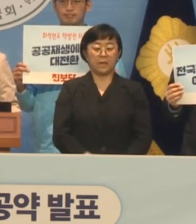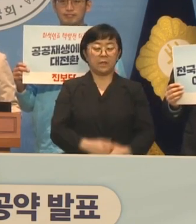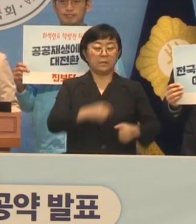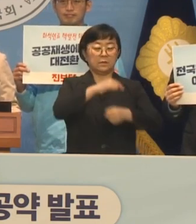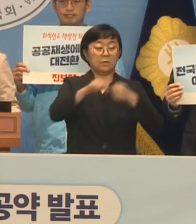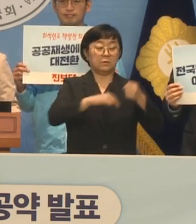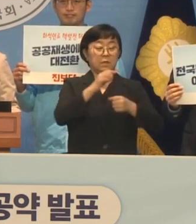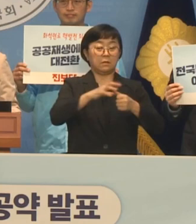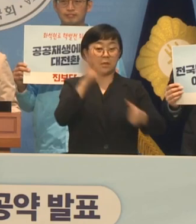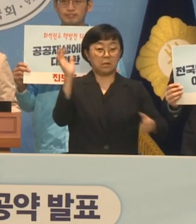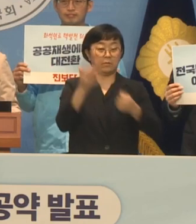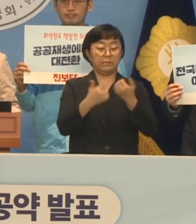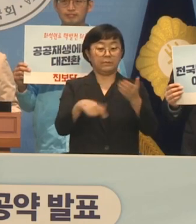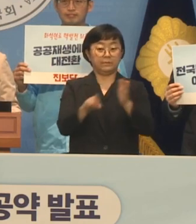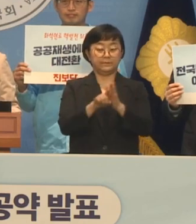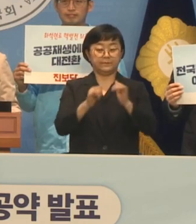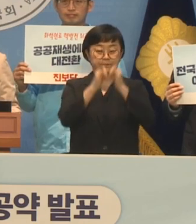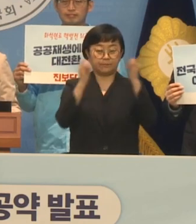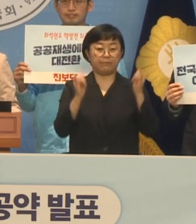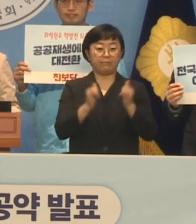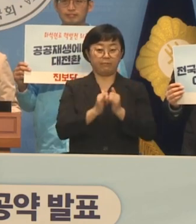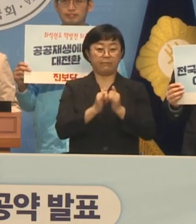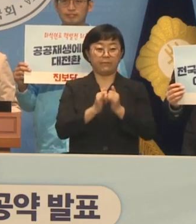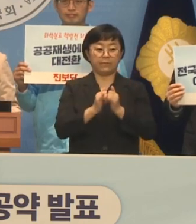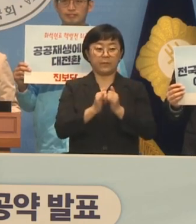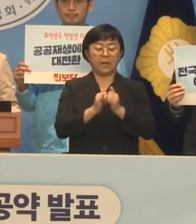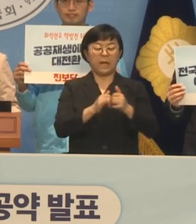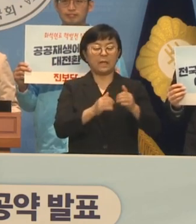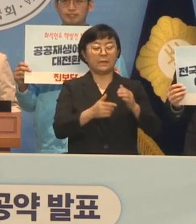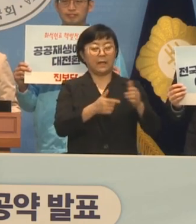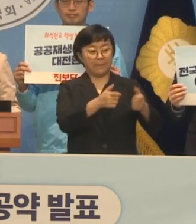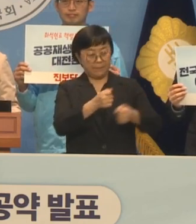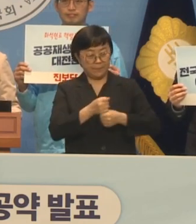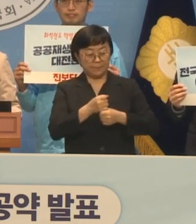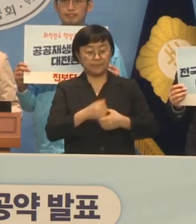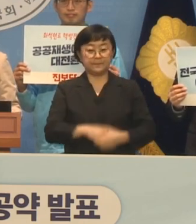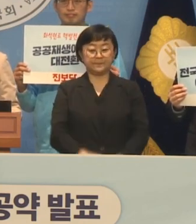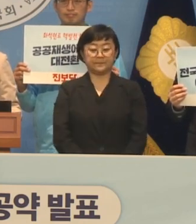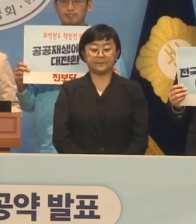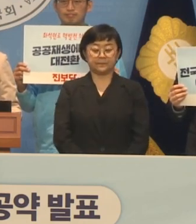탈석탄, 탈핵사회를 최대한 앞당기겠습니다.